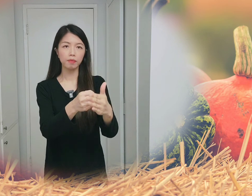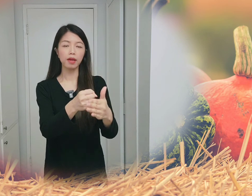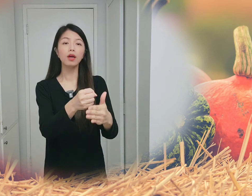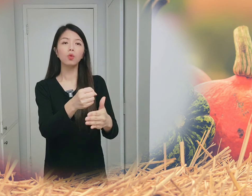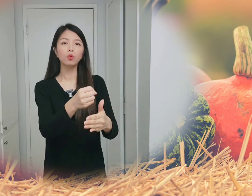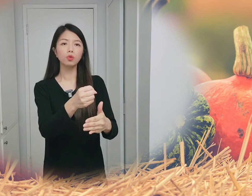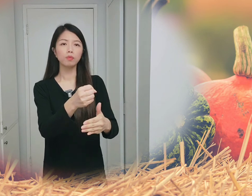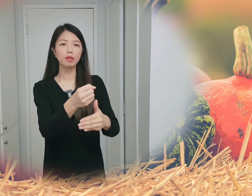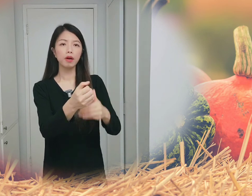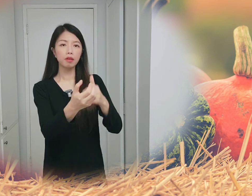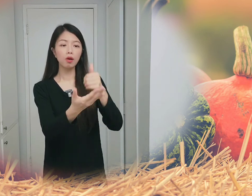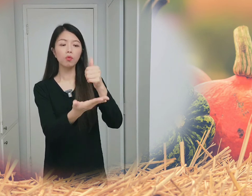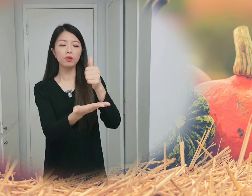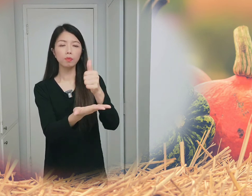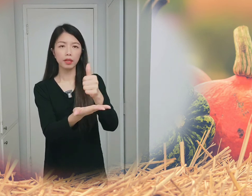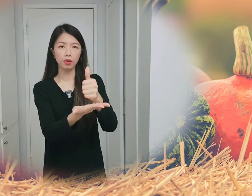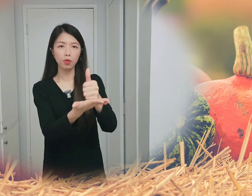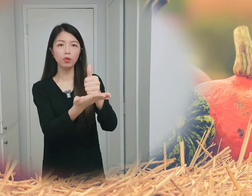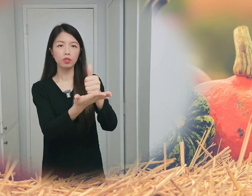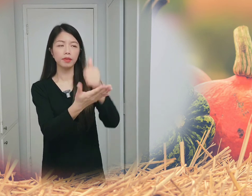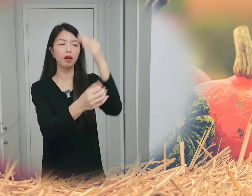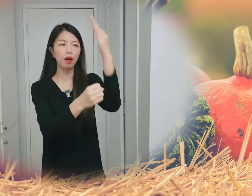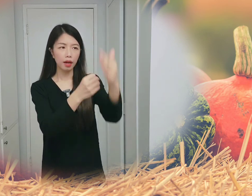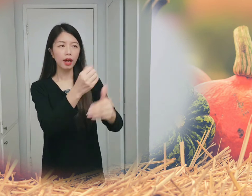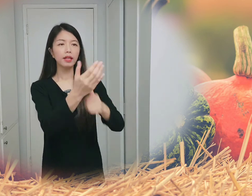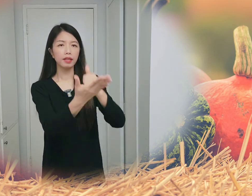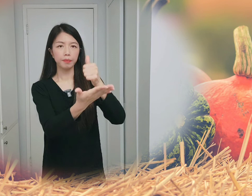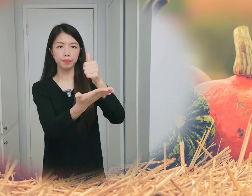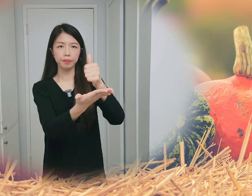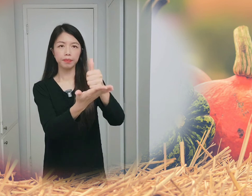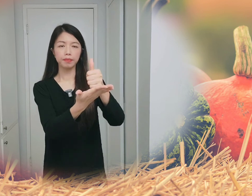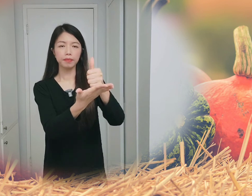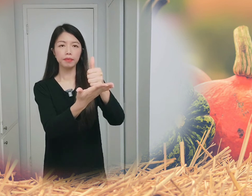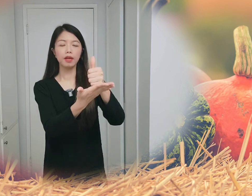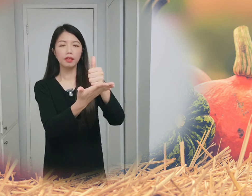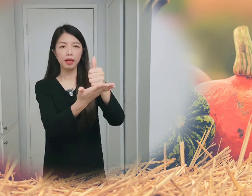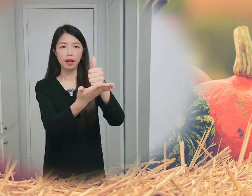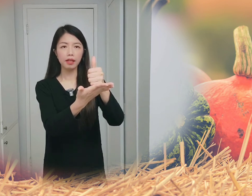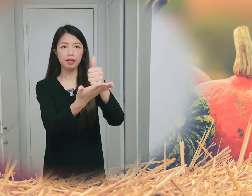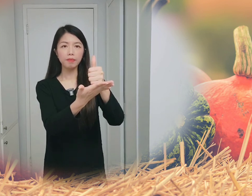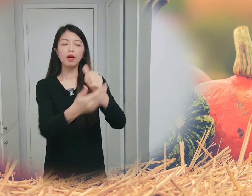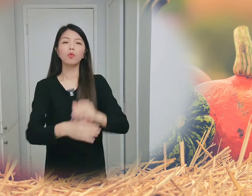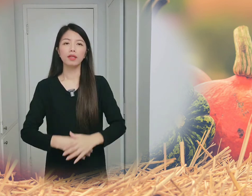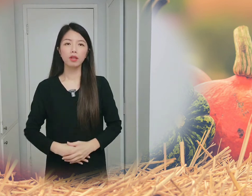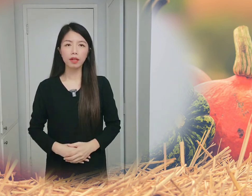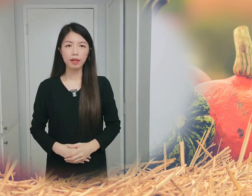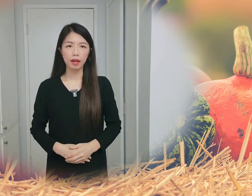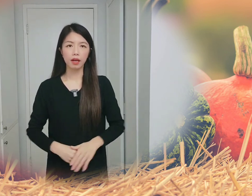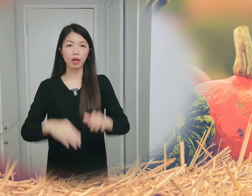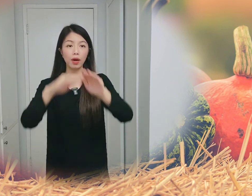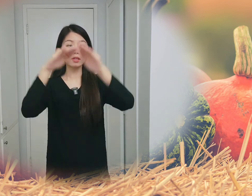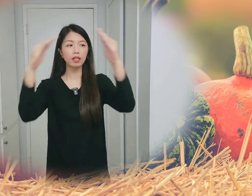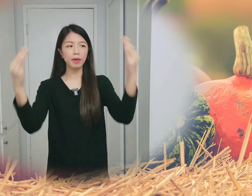내려오신 다음에 오른손 엄지를 펴서 왼손 바닥에 올려놓으시면 돼요. 하나님, 나의 하나님, 완전한